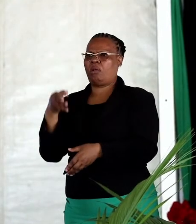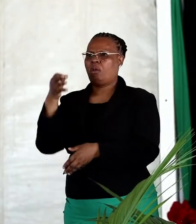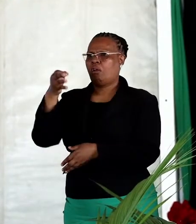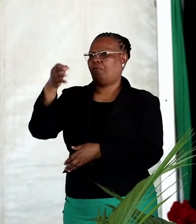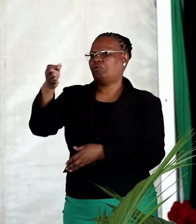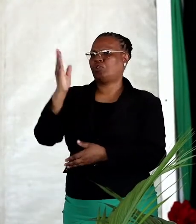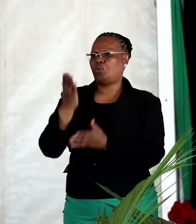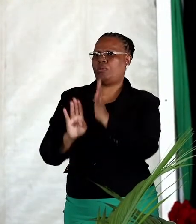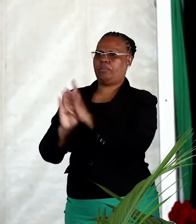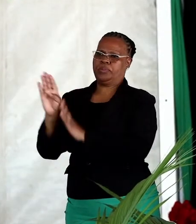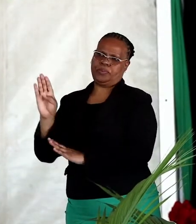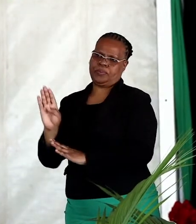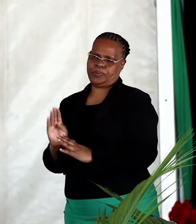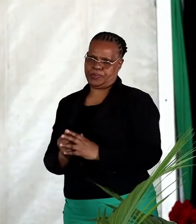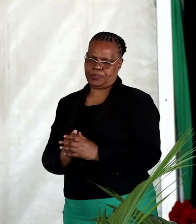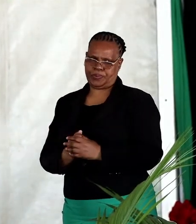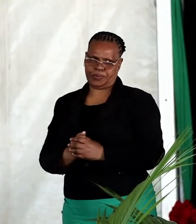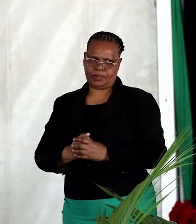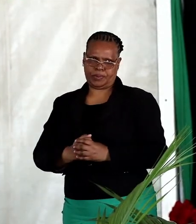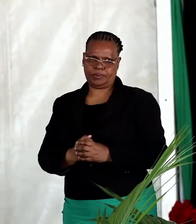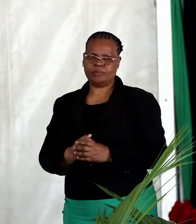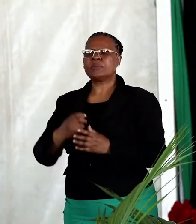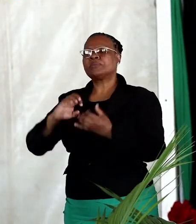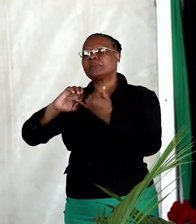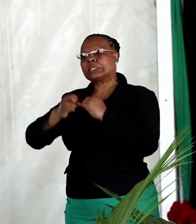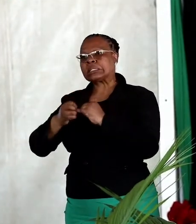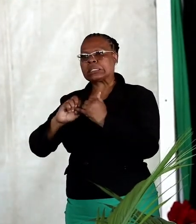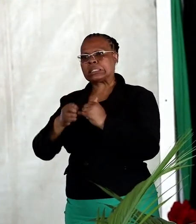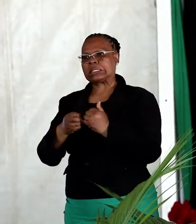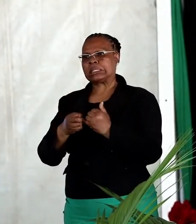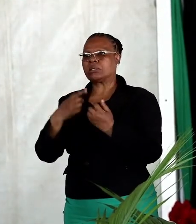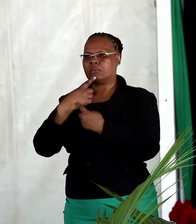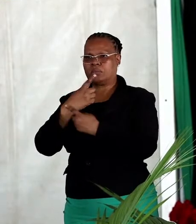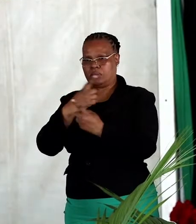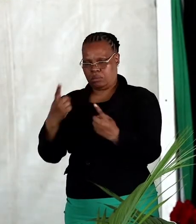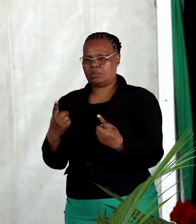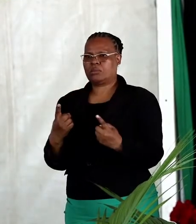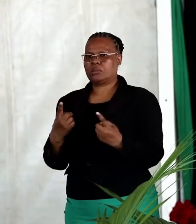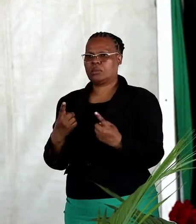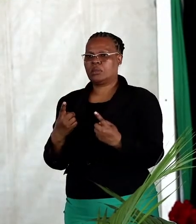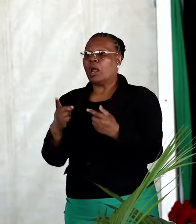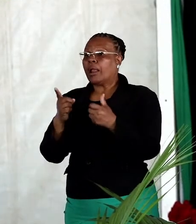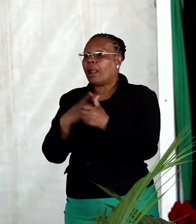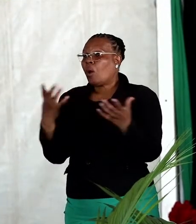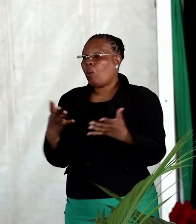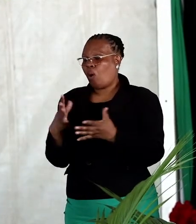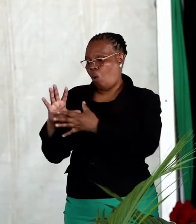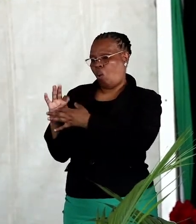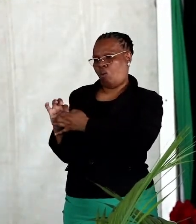Ndizama ukuthi ke nginginyasa ekhaya. Yonke into iqala ekhaya.